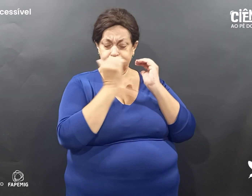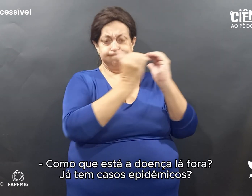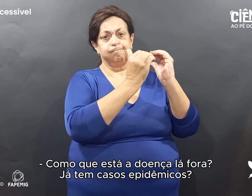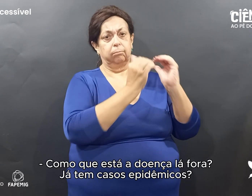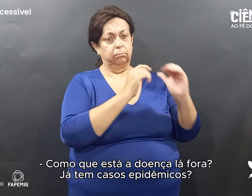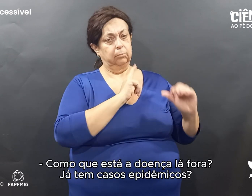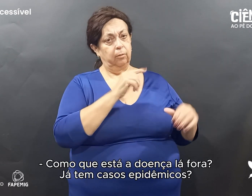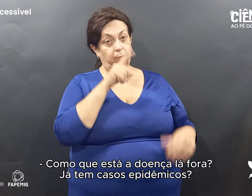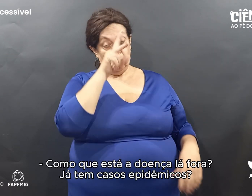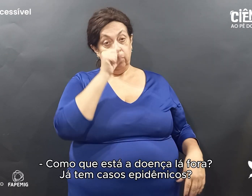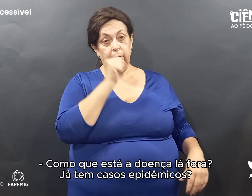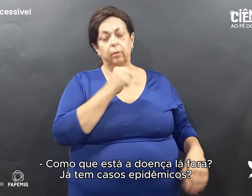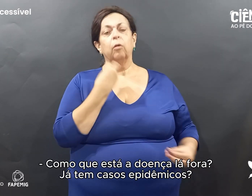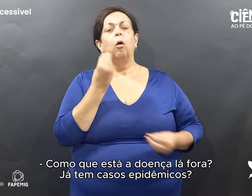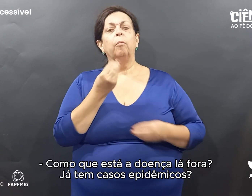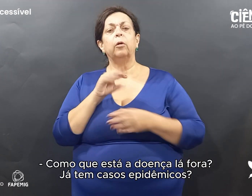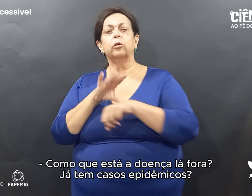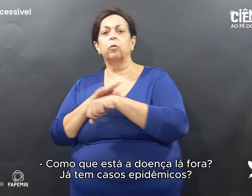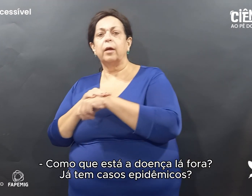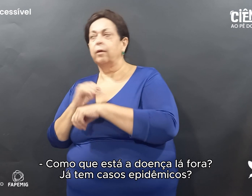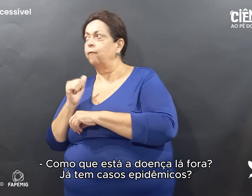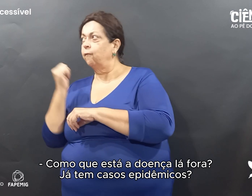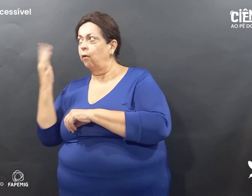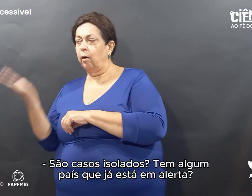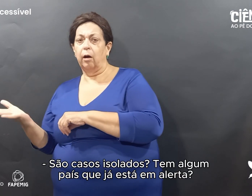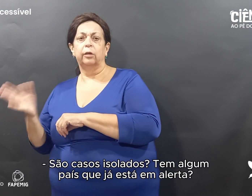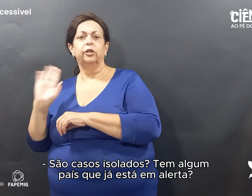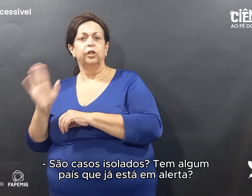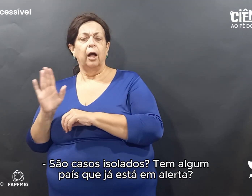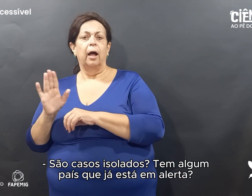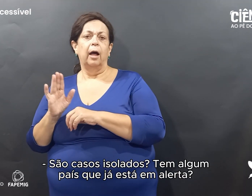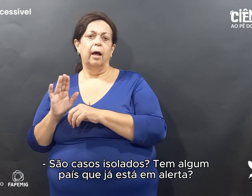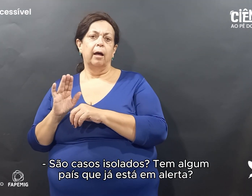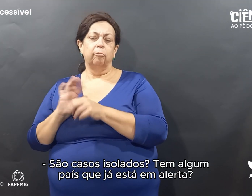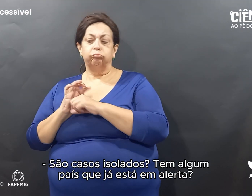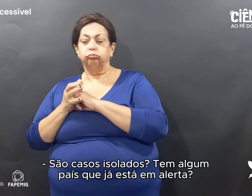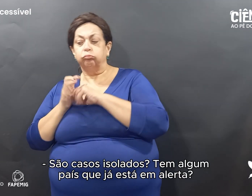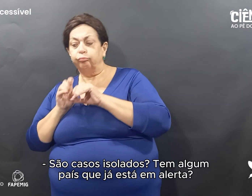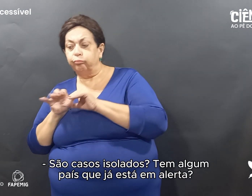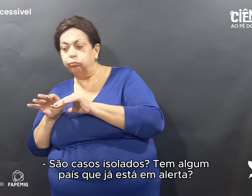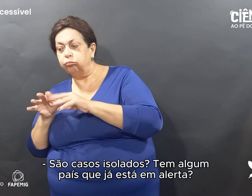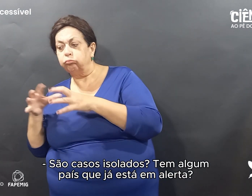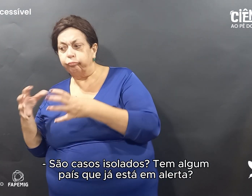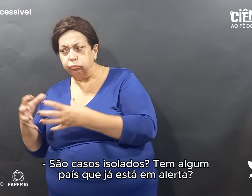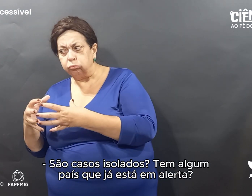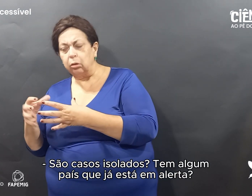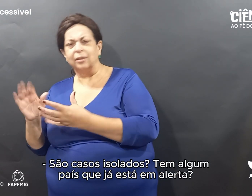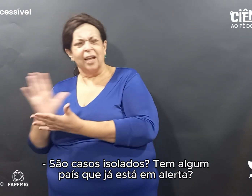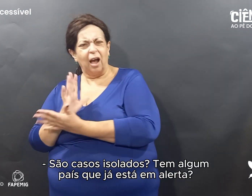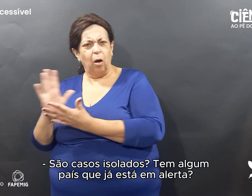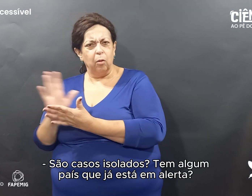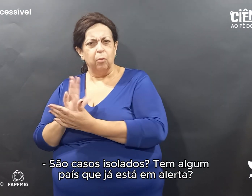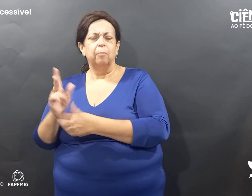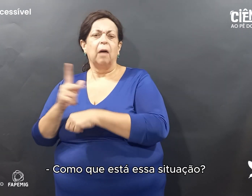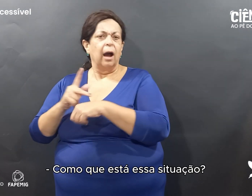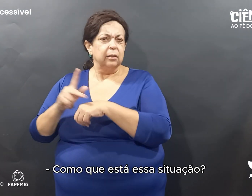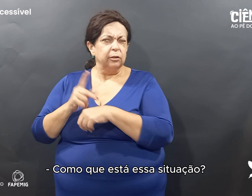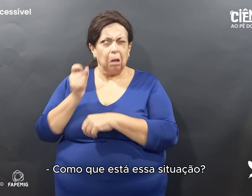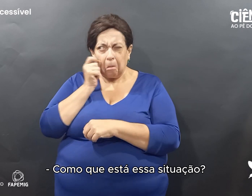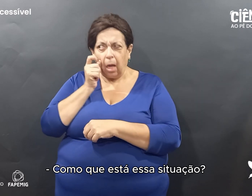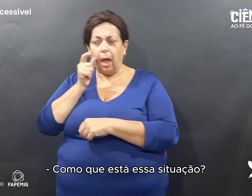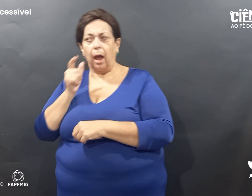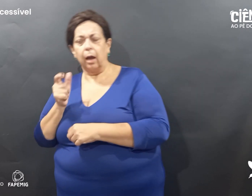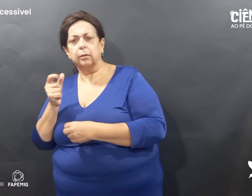isso. Como que tá a doença lá fora? Já tem casos epidêmicos? São casos isolados? Tem algum país que já está em alerta? Como que